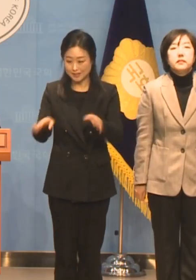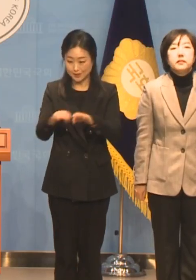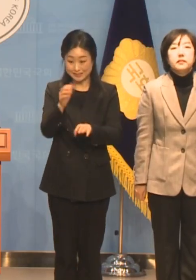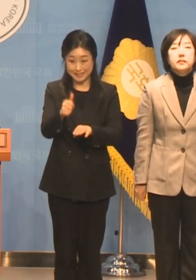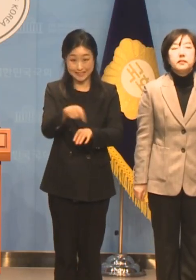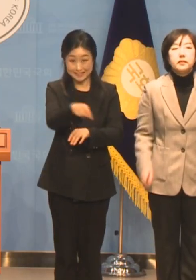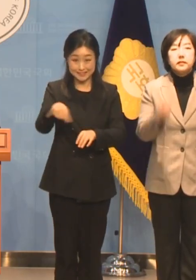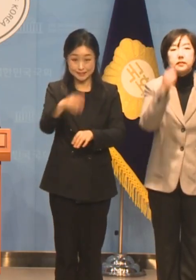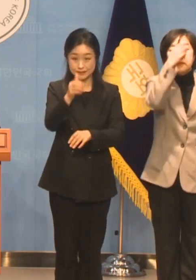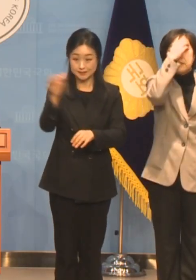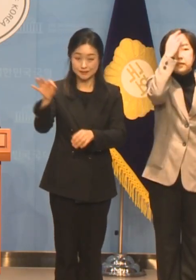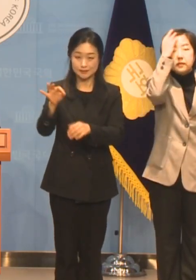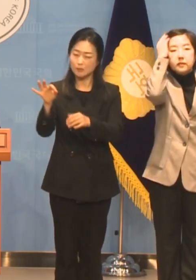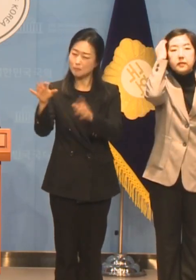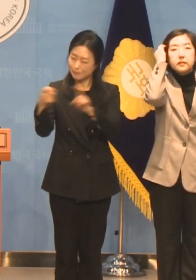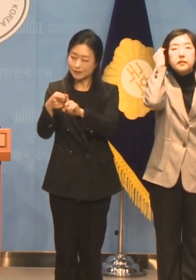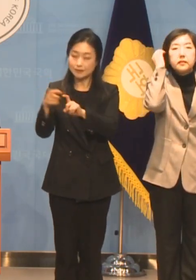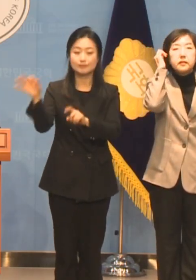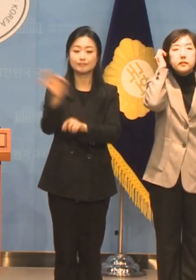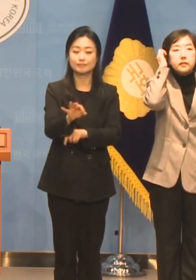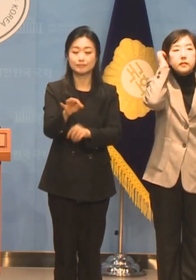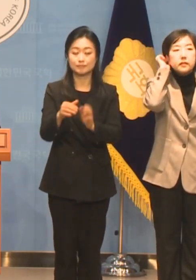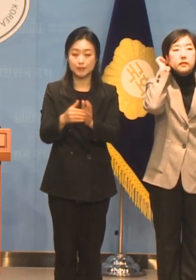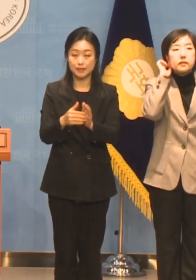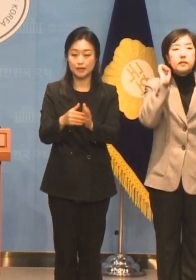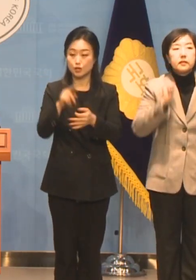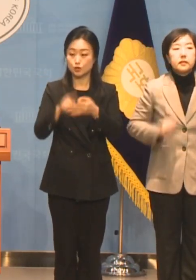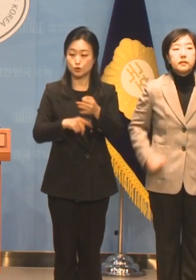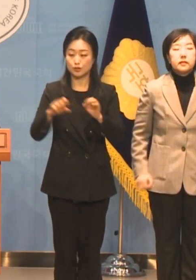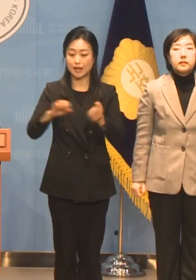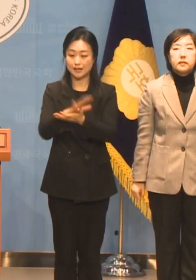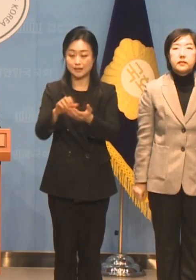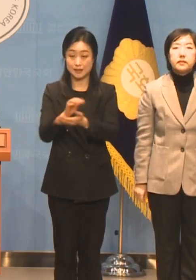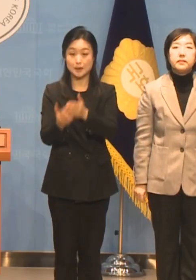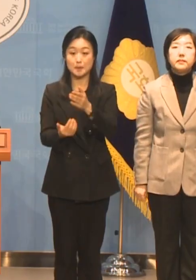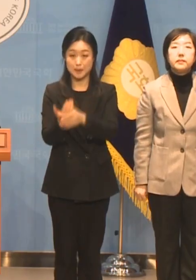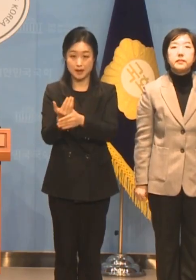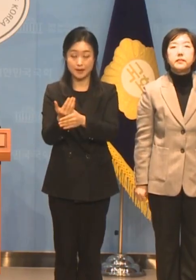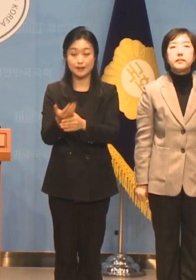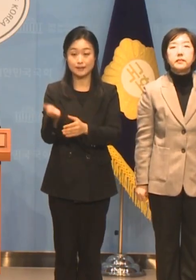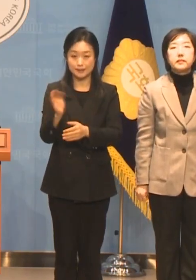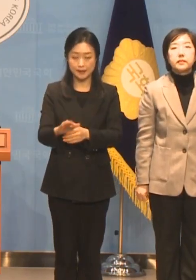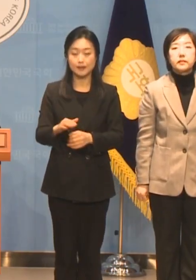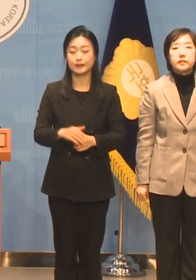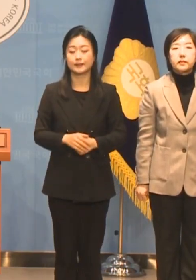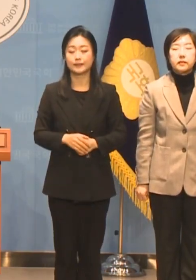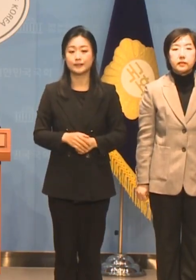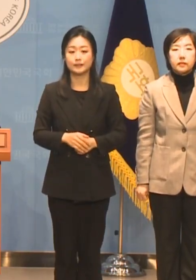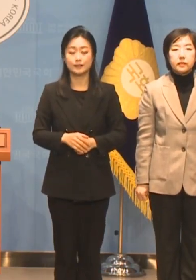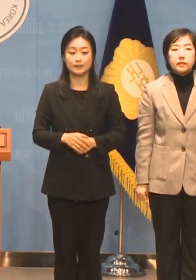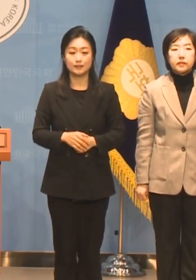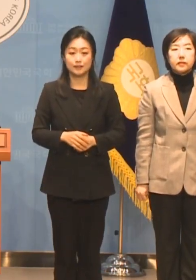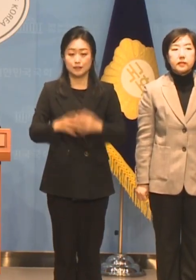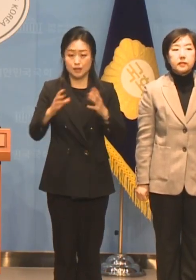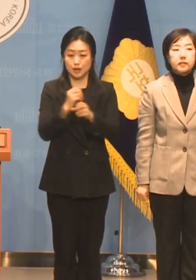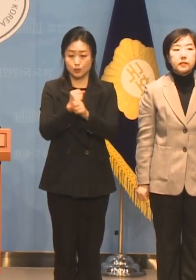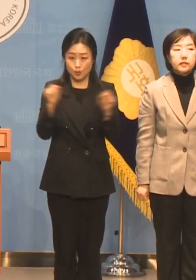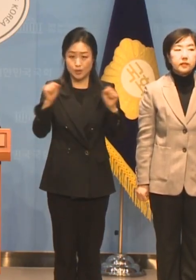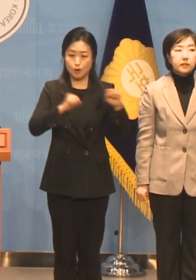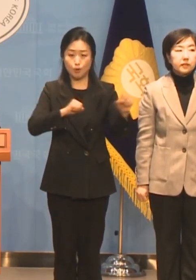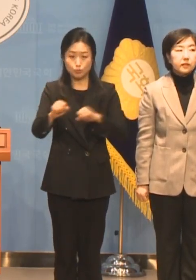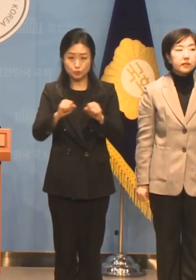대통령 윤석열이 내란 행위 등으로 인하여 지극히 민감한 시기인 만큼 이달의 독립운동